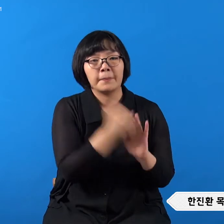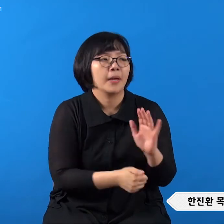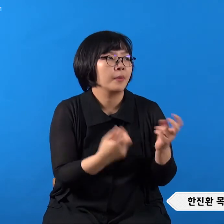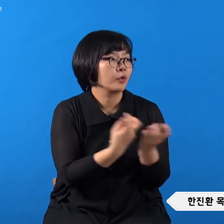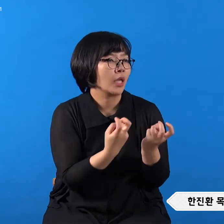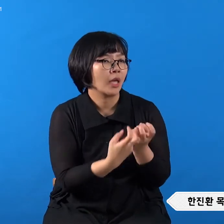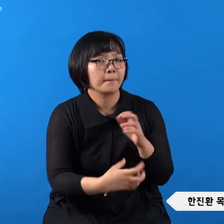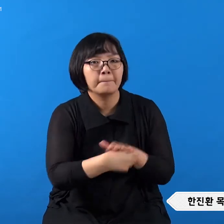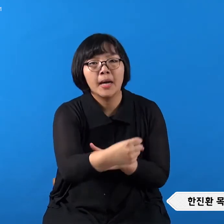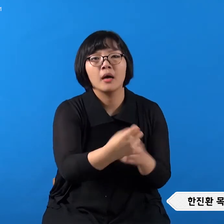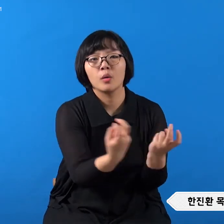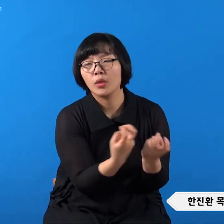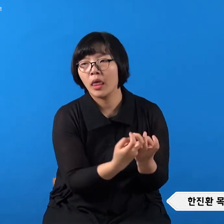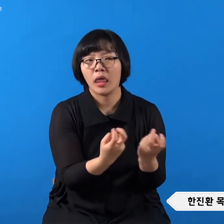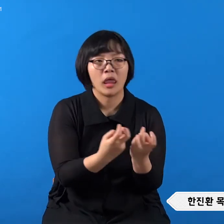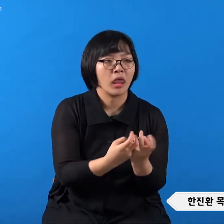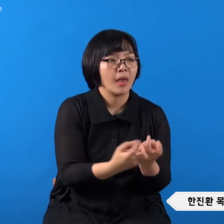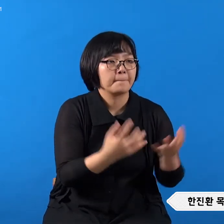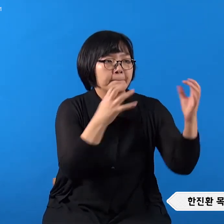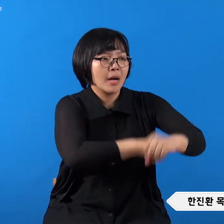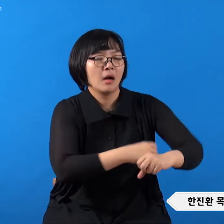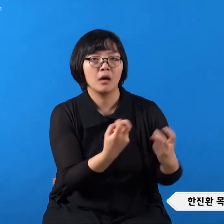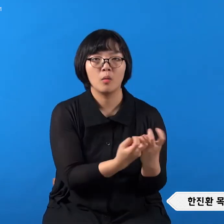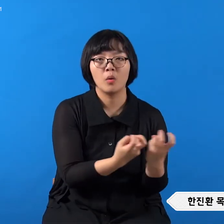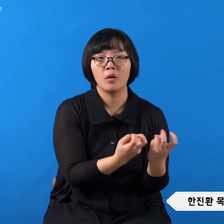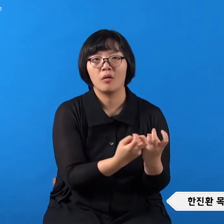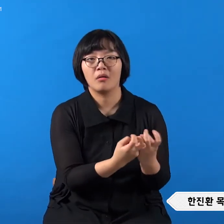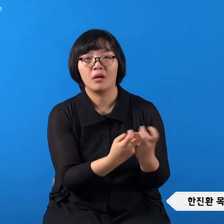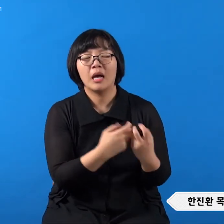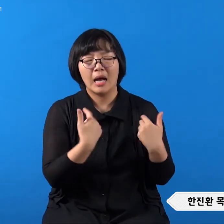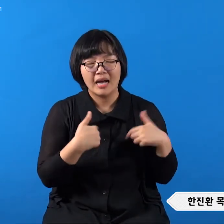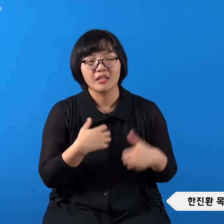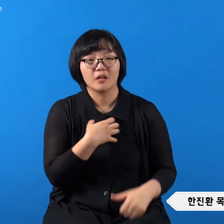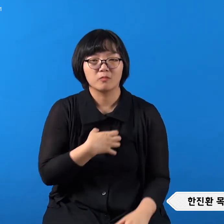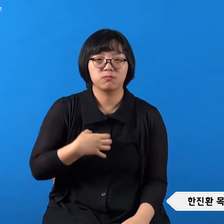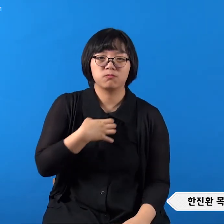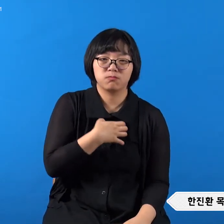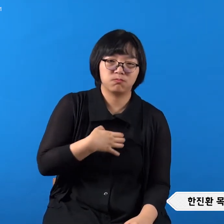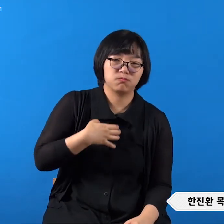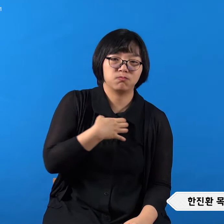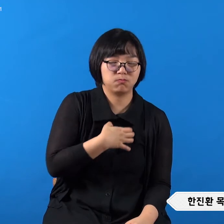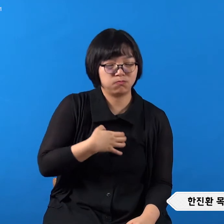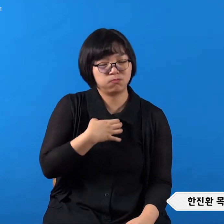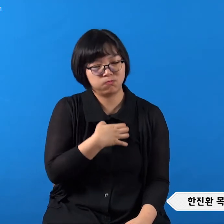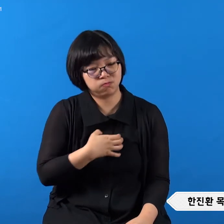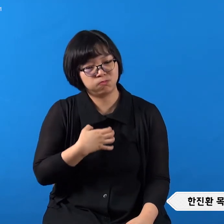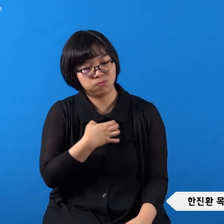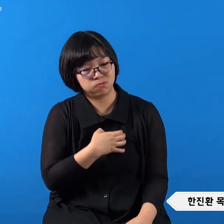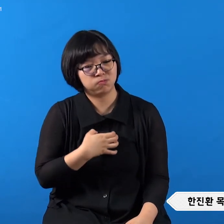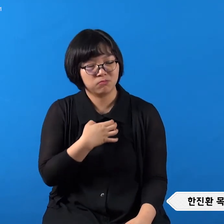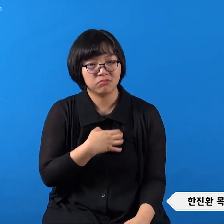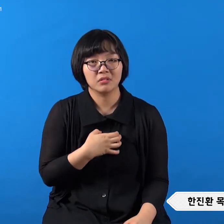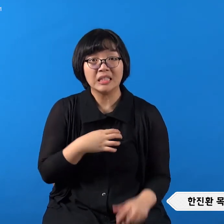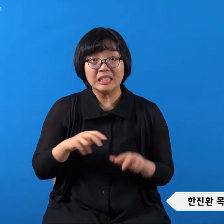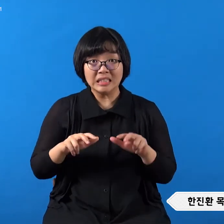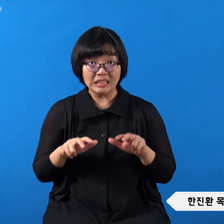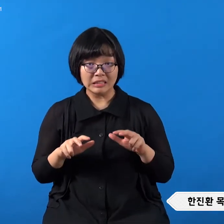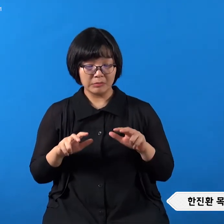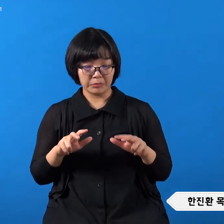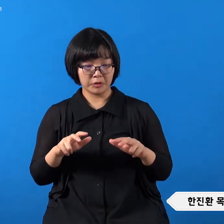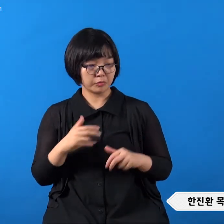잃어버리면 어떻게 하나? 망하면 어떻게 하나? 늘 불안과 두려움. 웬만큼 살고